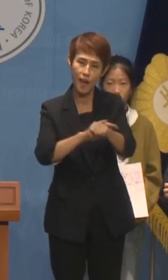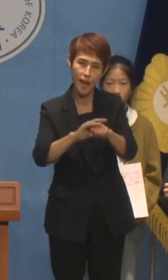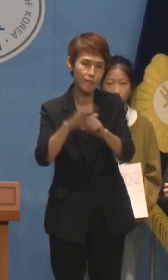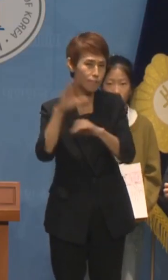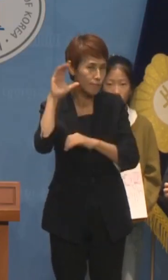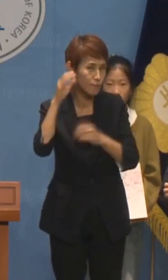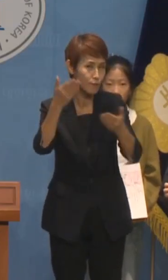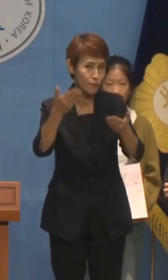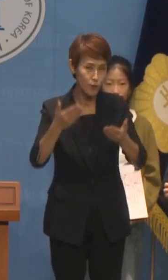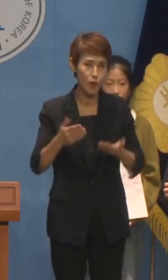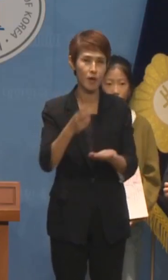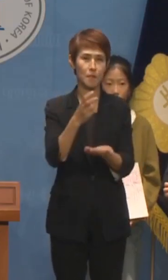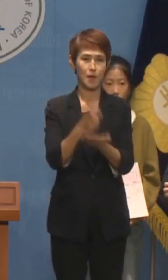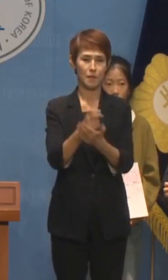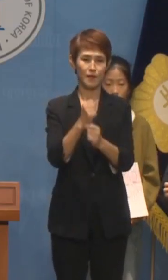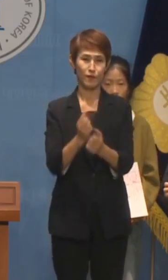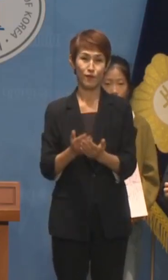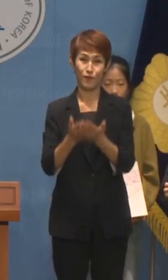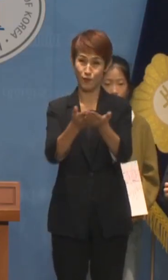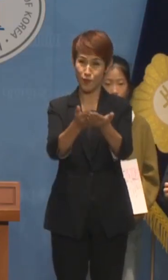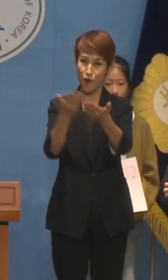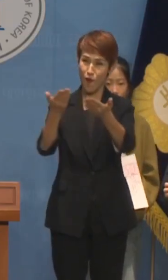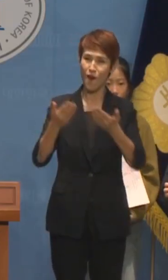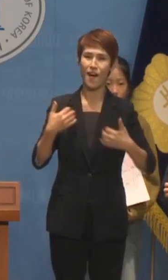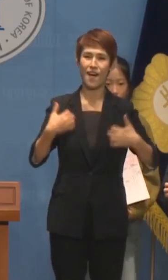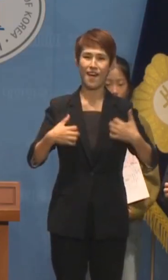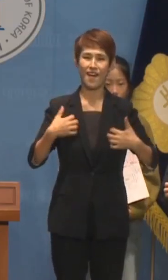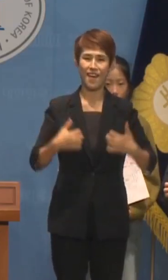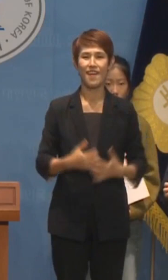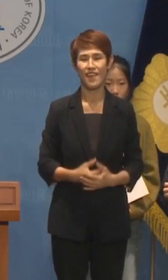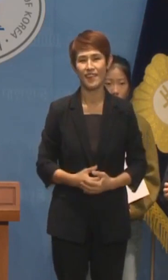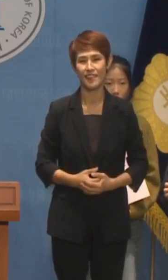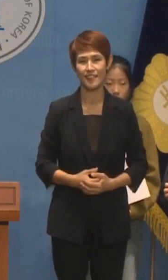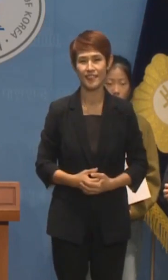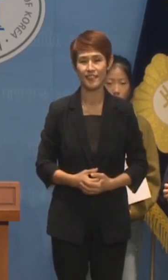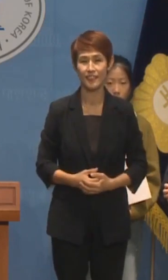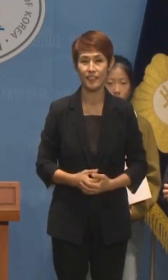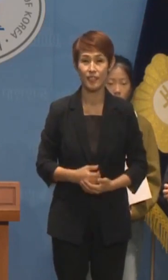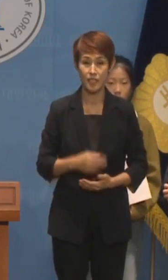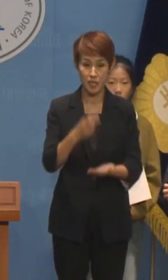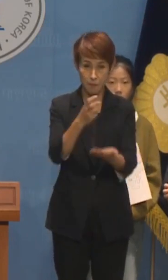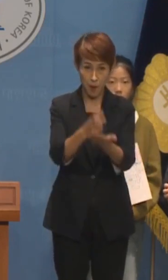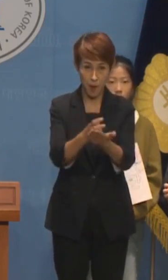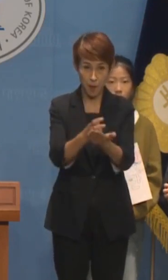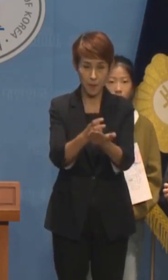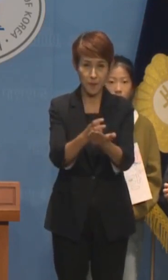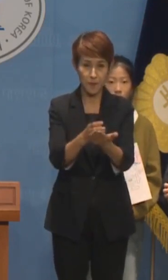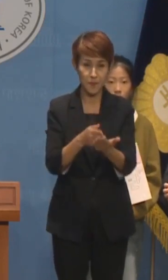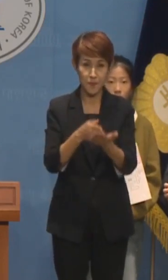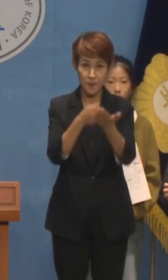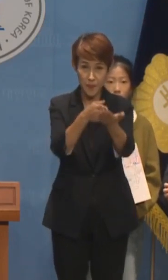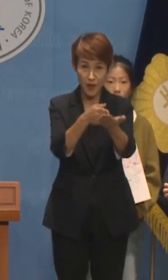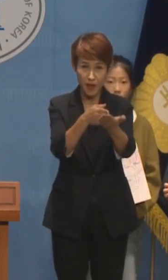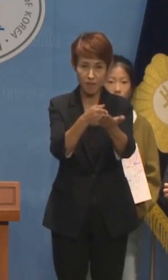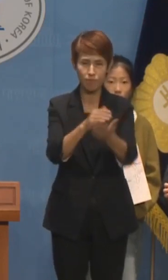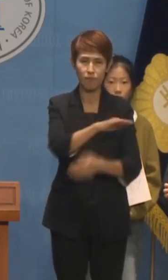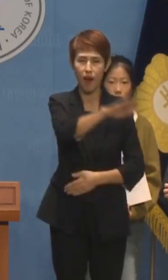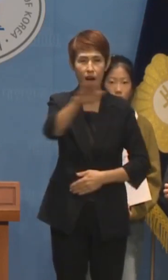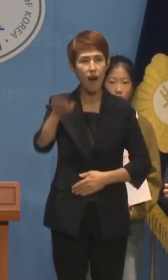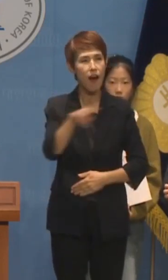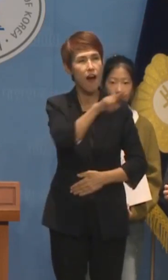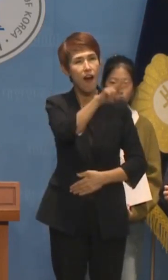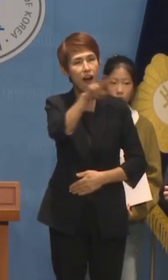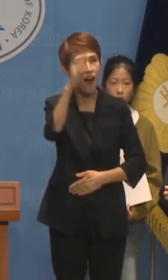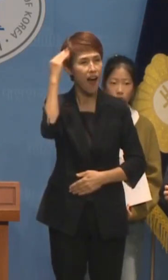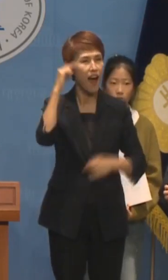여겨주시고 법안을 이렇게 발의하게 되어 매우 기쁩니다. 저희는 이 법안이 발의된다면 누구나 읽을 수 있는